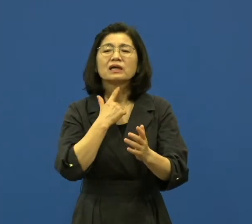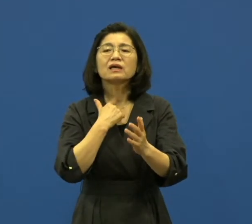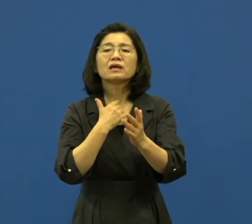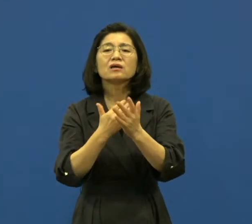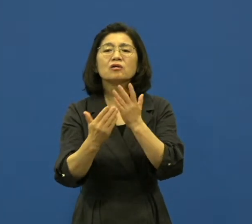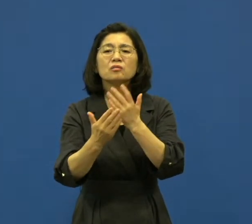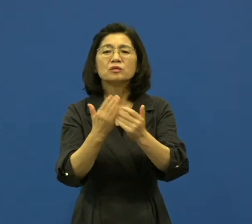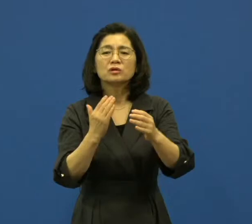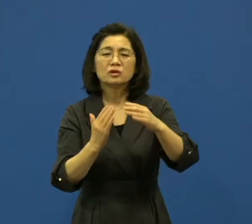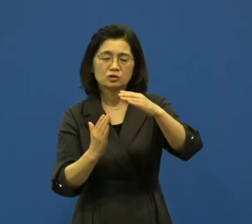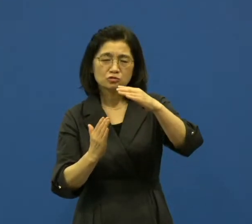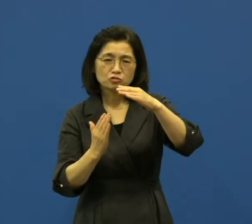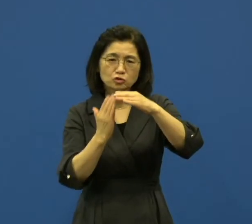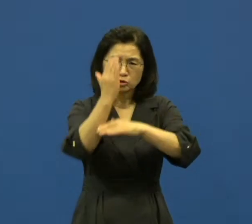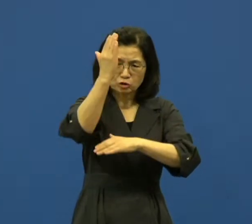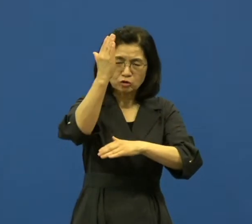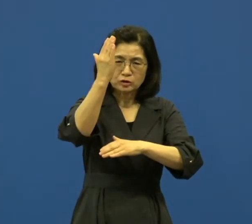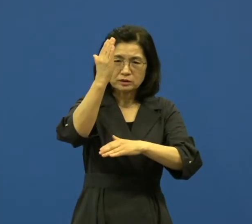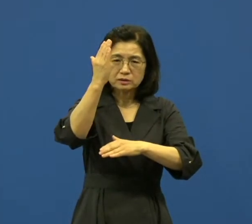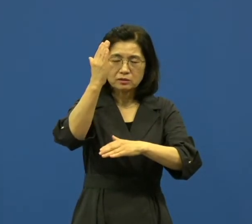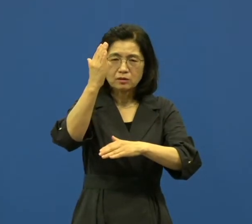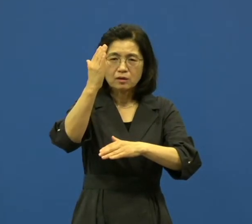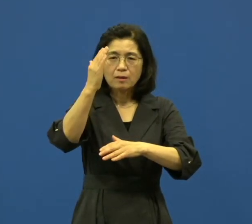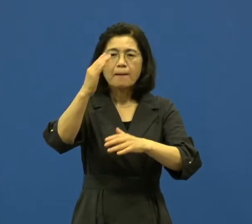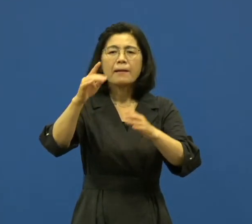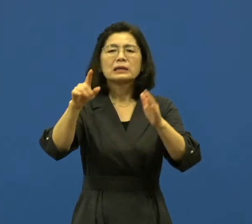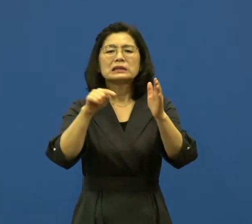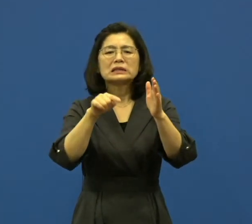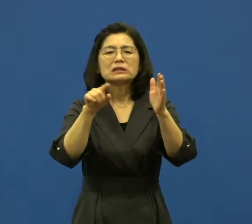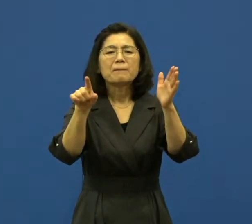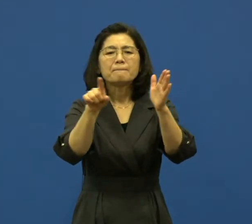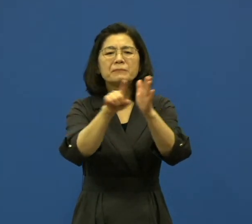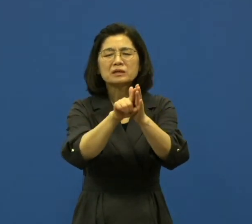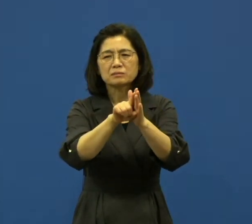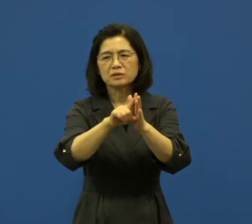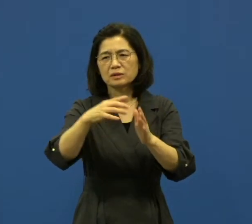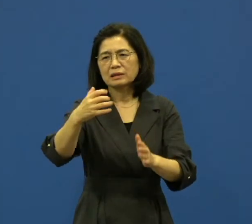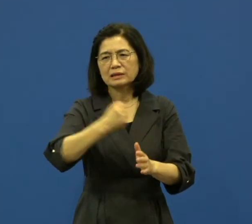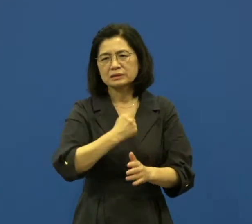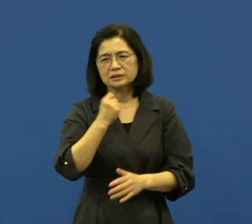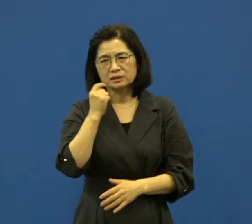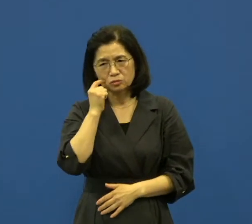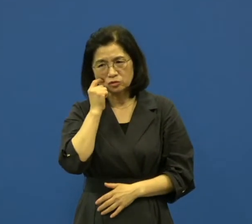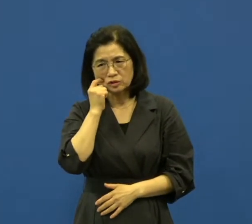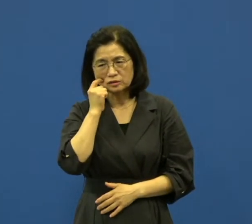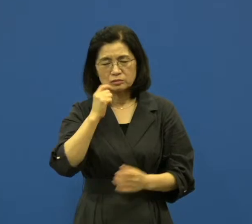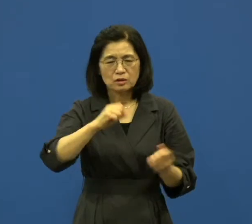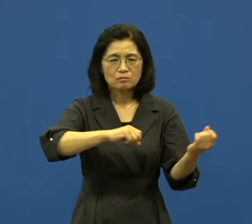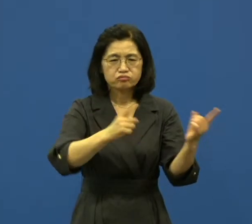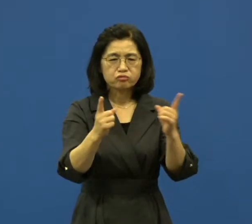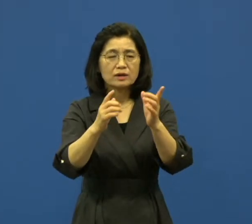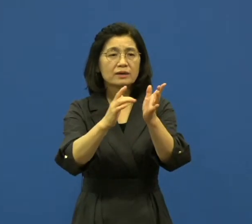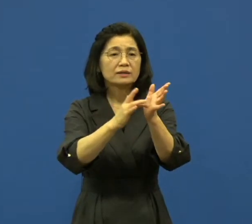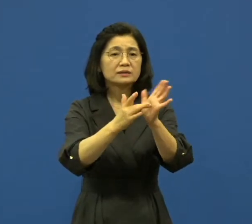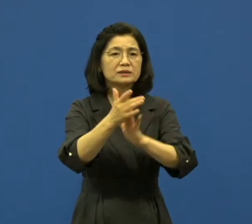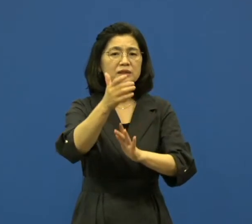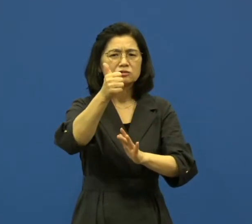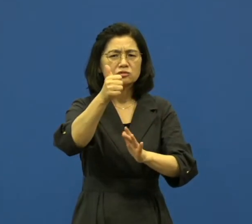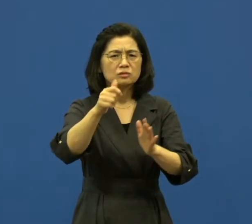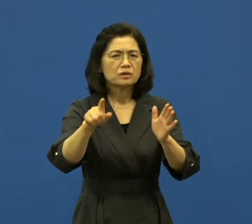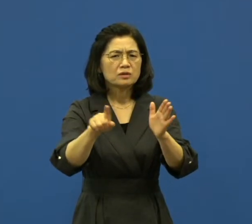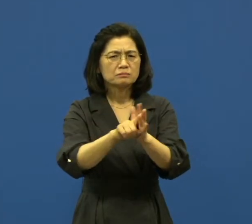없어요. 동료들의 얘기에 그는 동의할 수 없습니다. 그는 부활하신 예수를 믿지